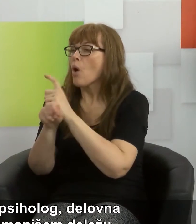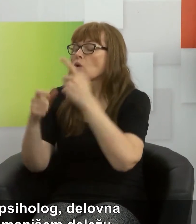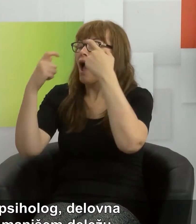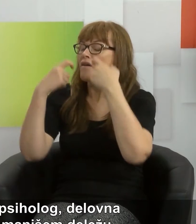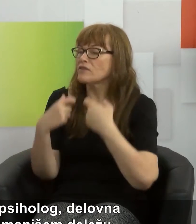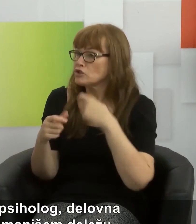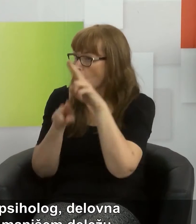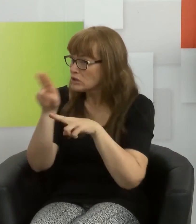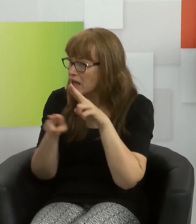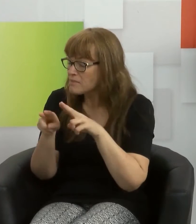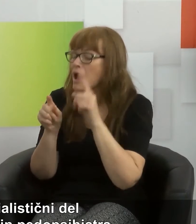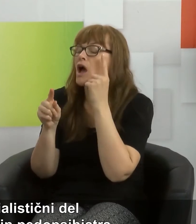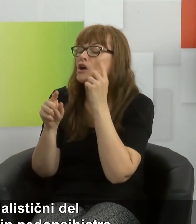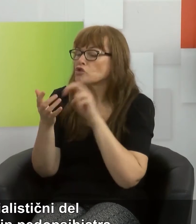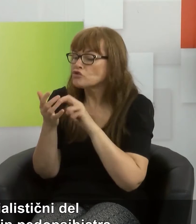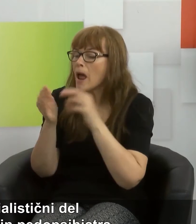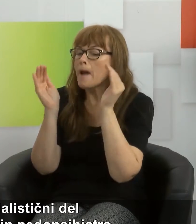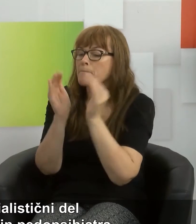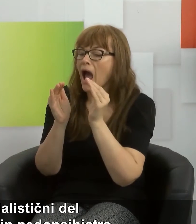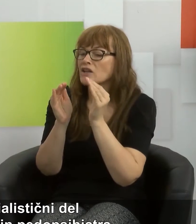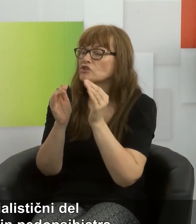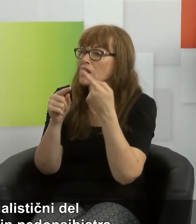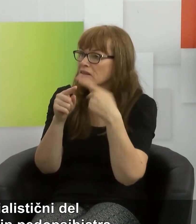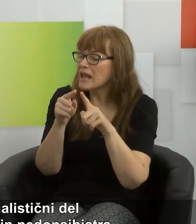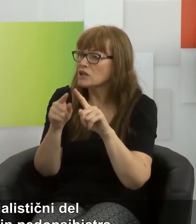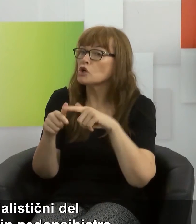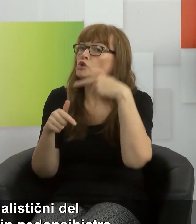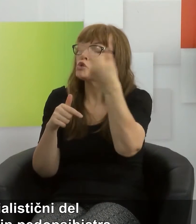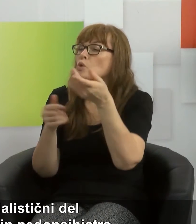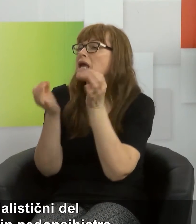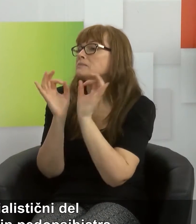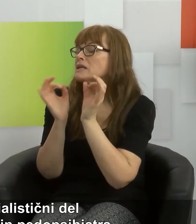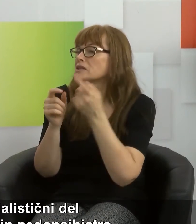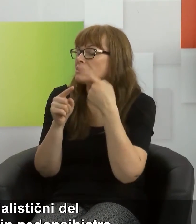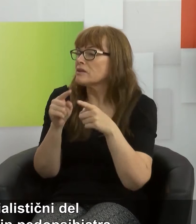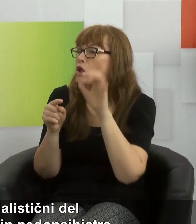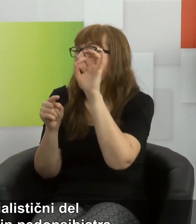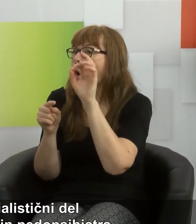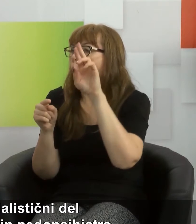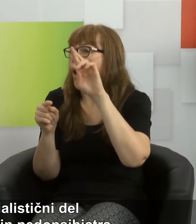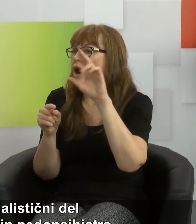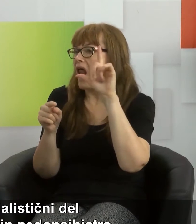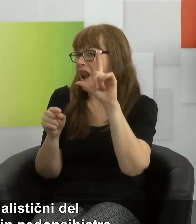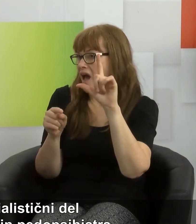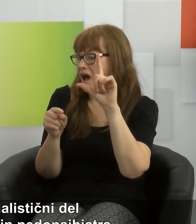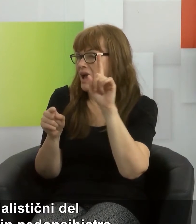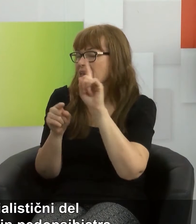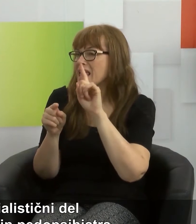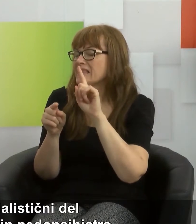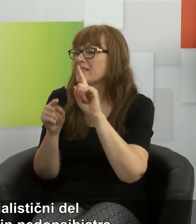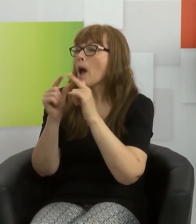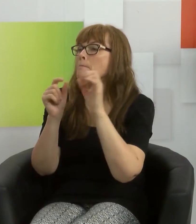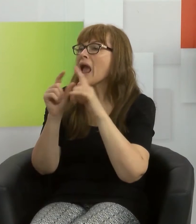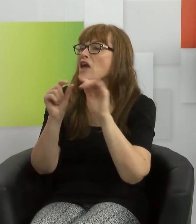v manjšem deležu še zunaj specialistični del otorinolaringologa in